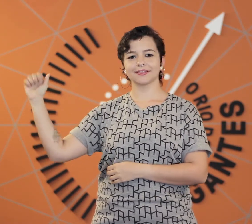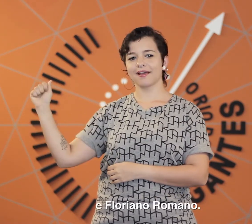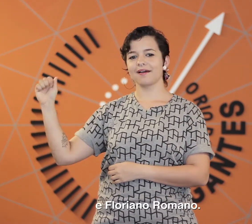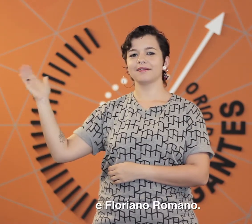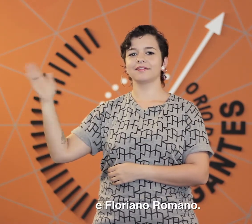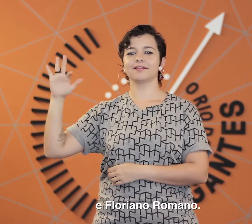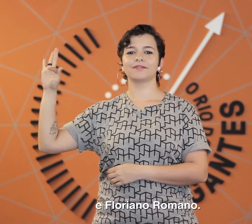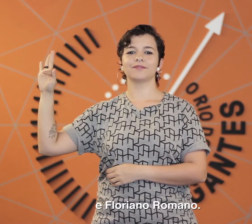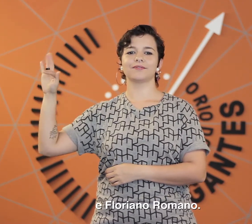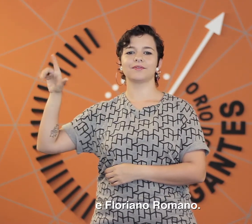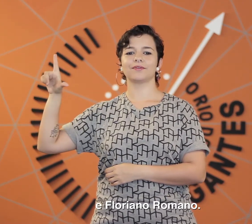e Floriano Romano.